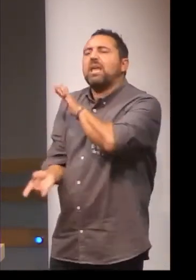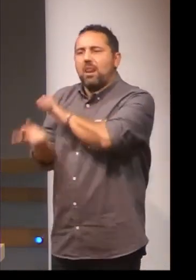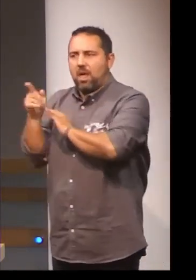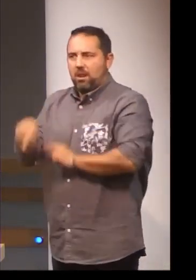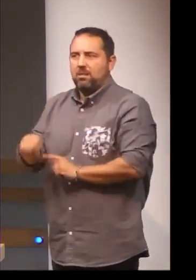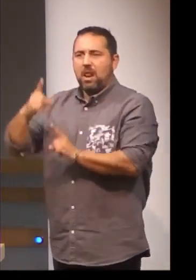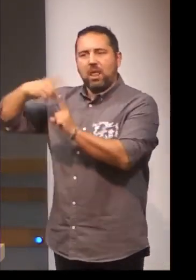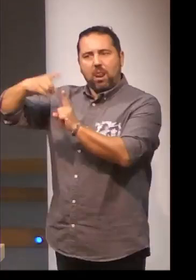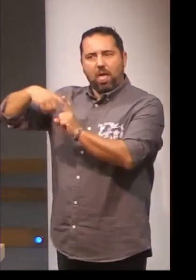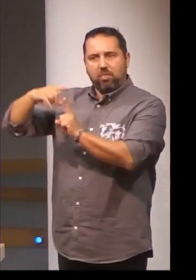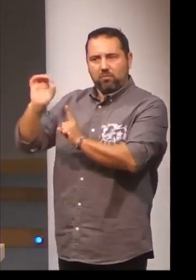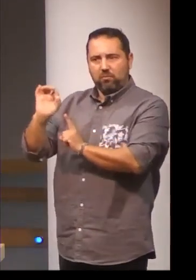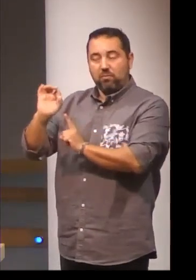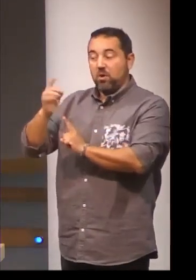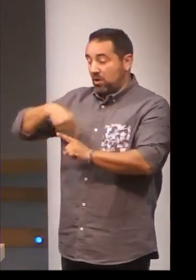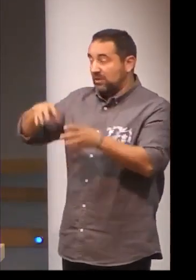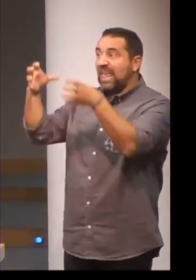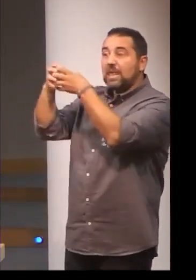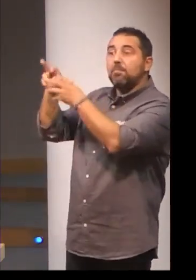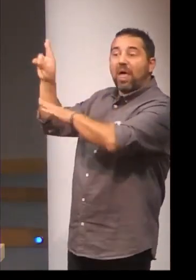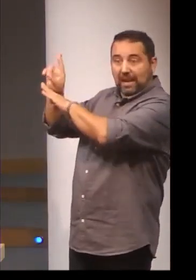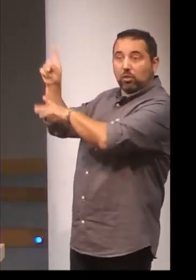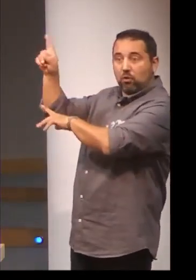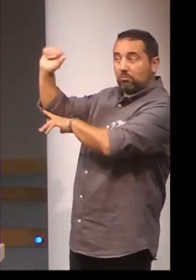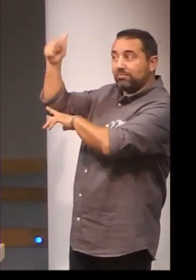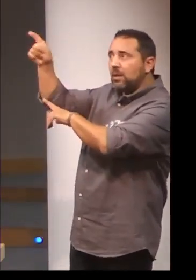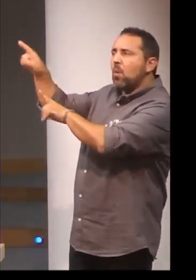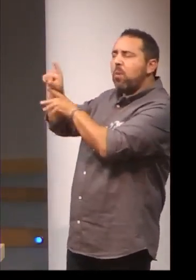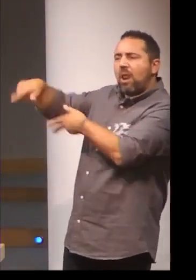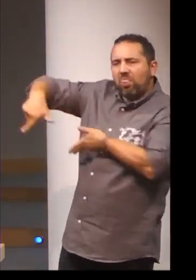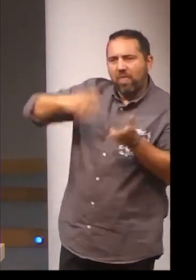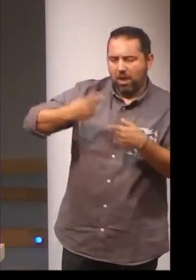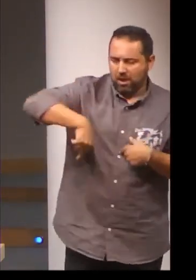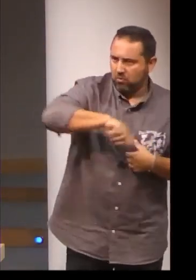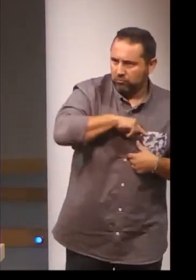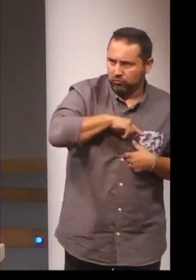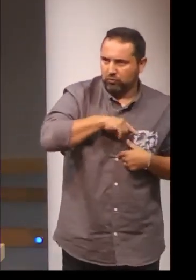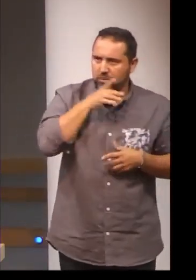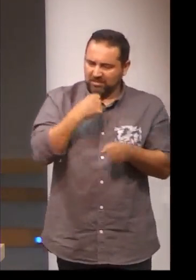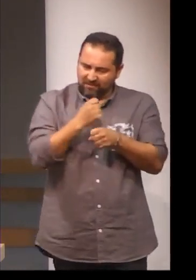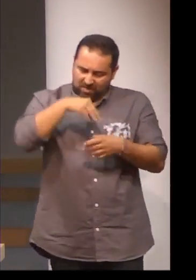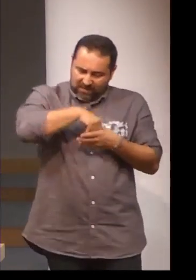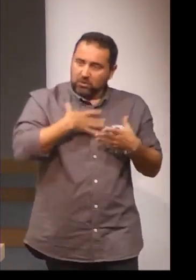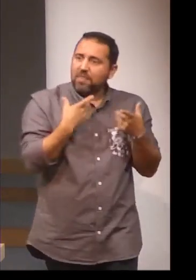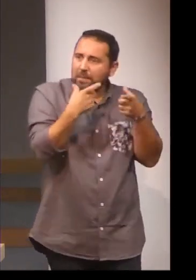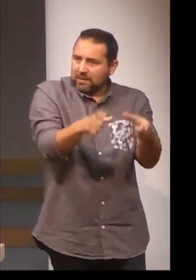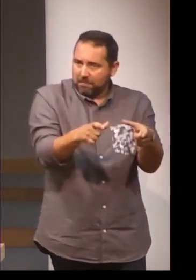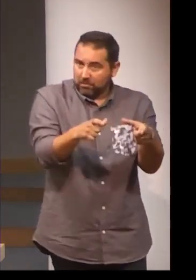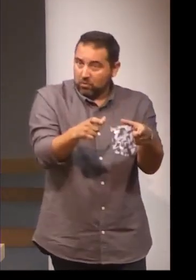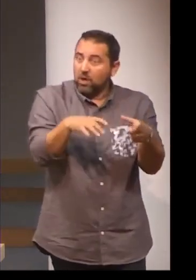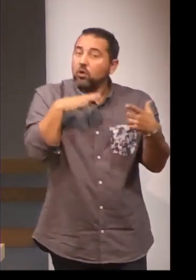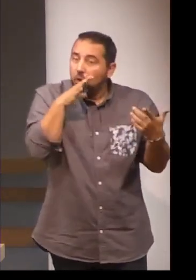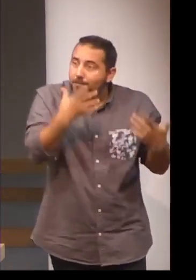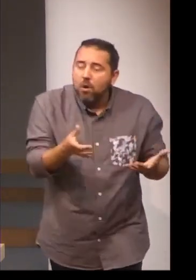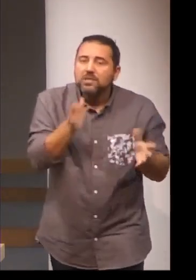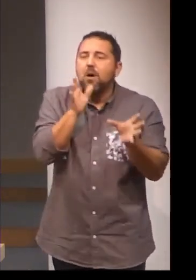afortunadamente, el equipo rectoral nos ha dejado llevar a la práctica más allá de lo que son los departamentos. Y, por tanto, se ha implantado por